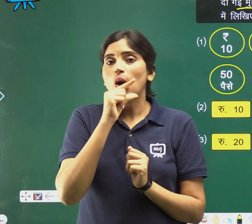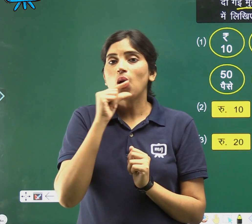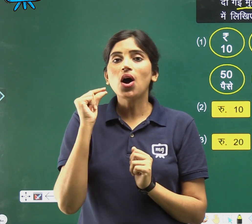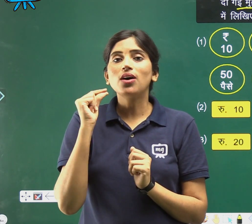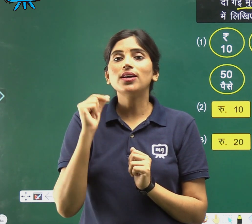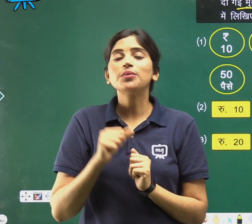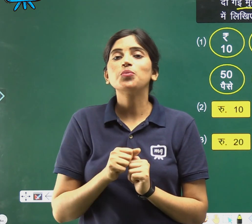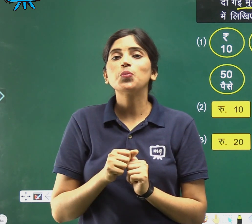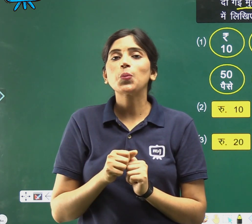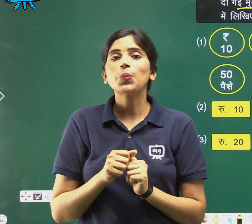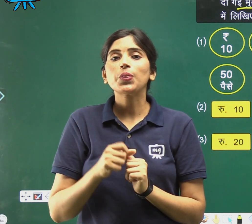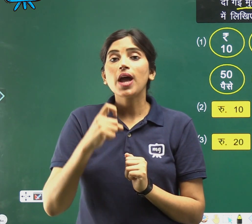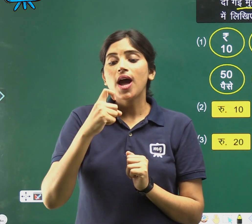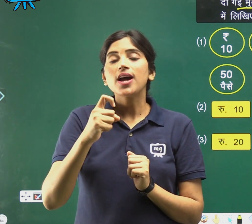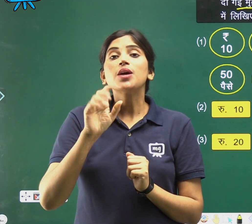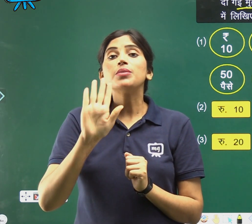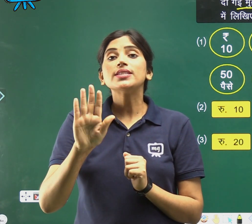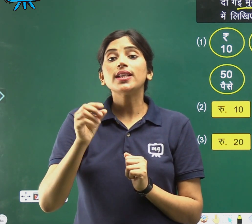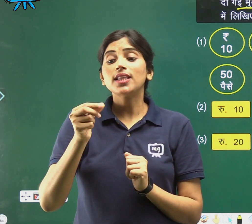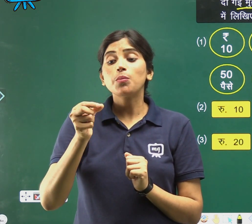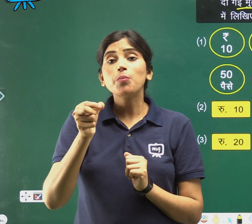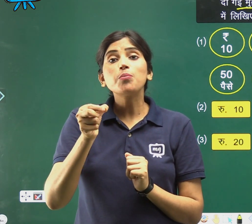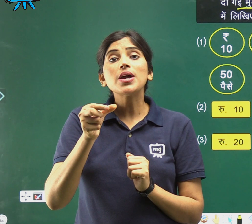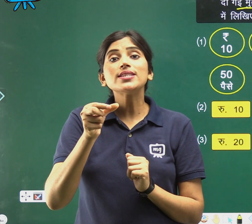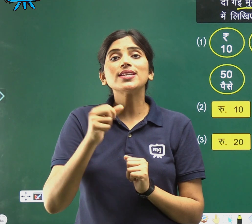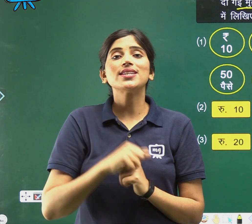और 75 पैसे।